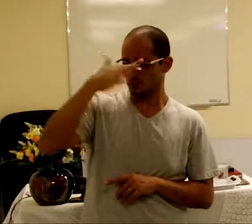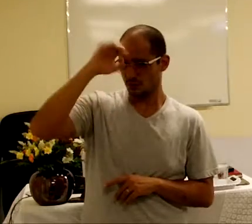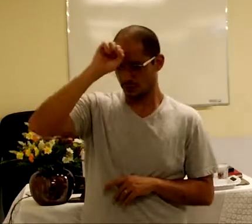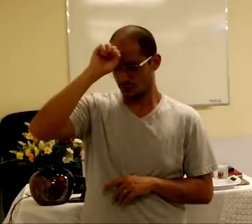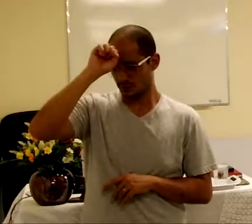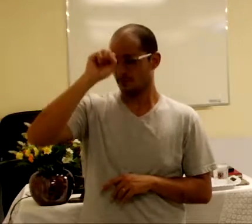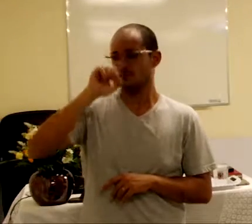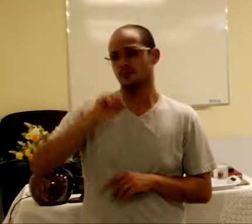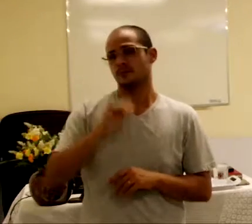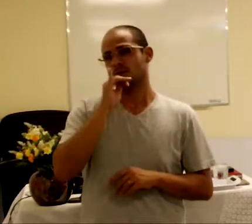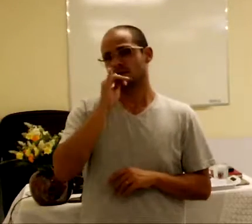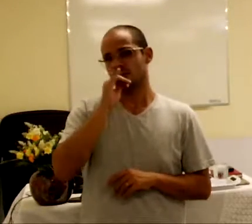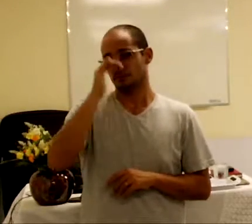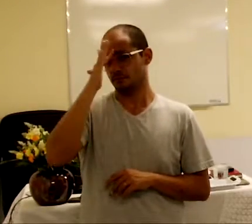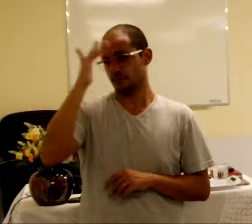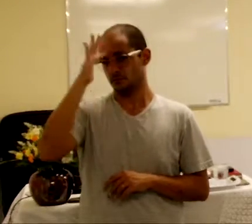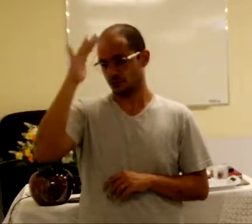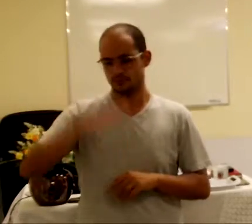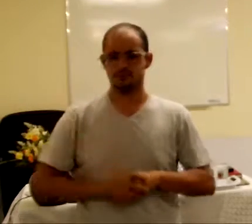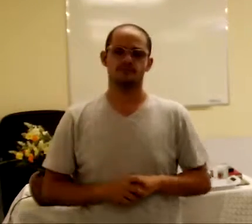Imagina nós estamos na Etiópia